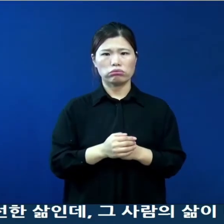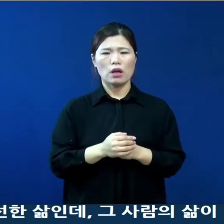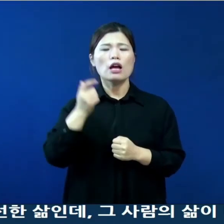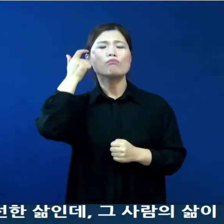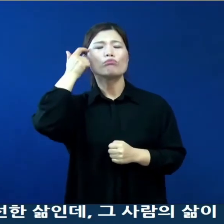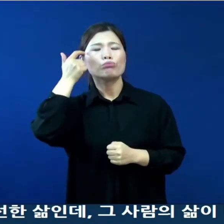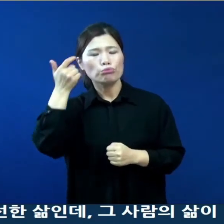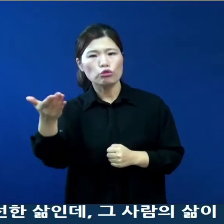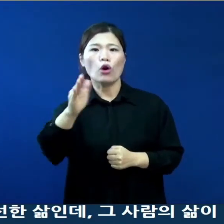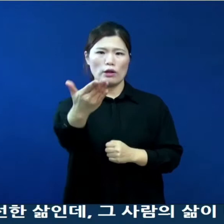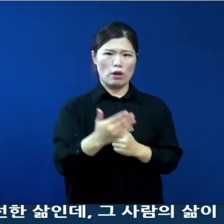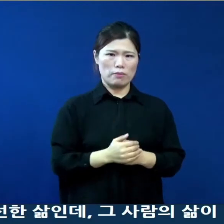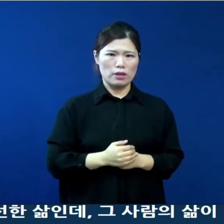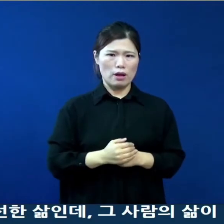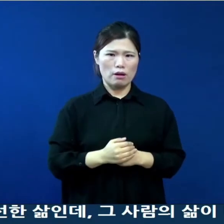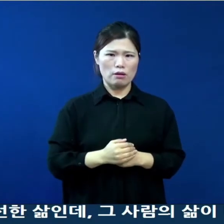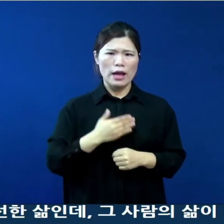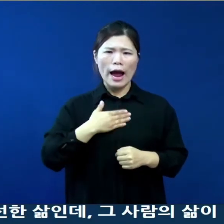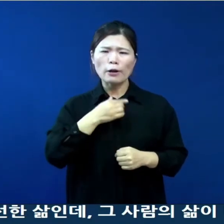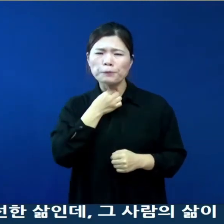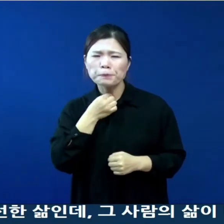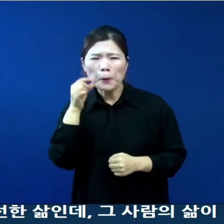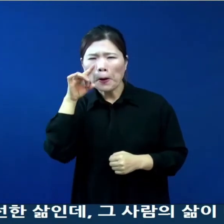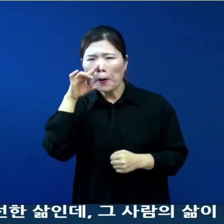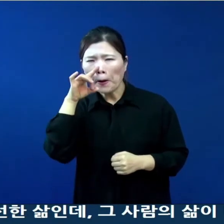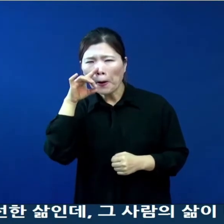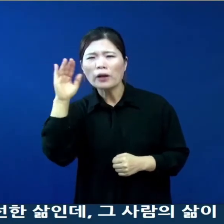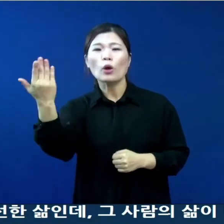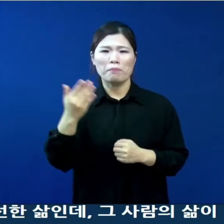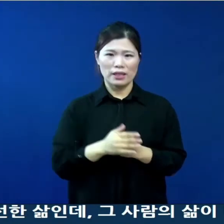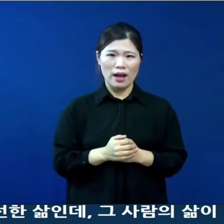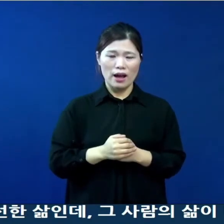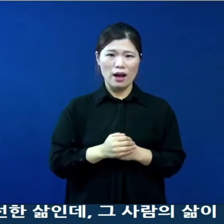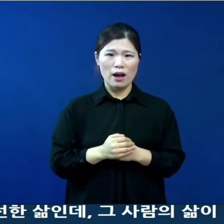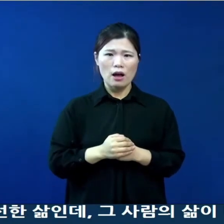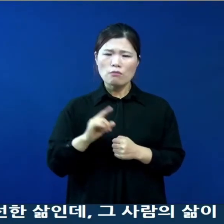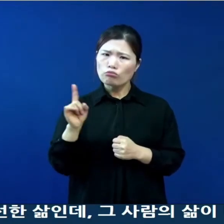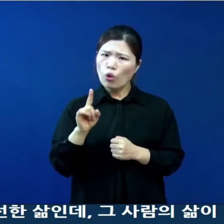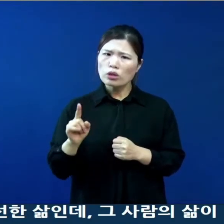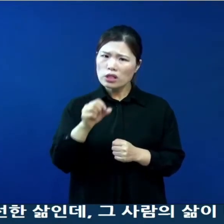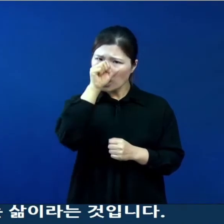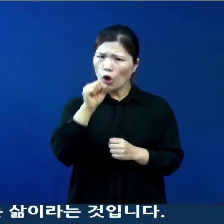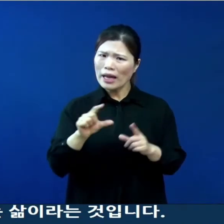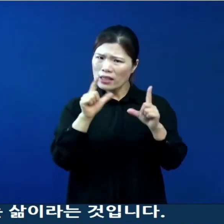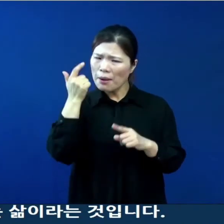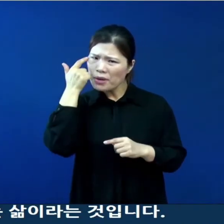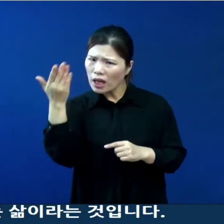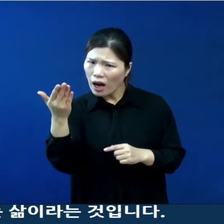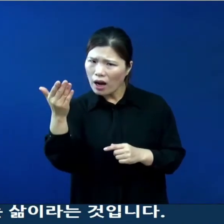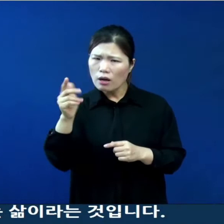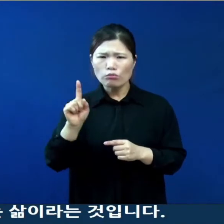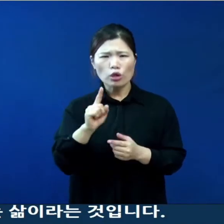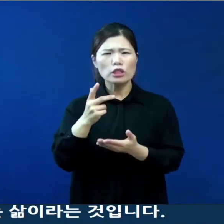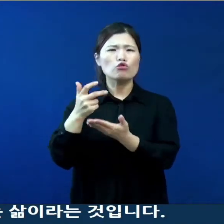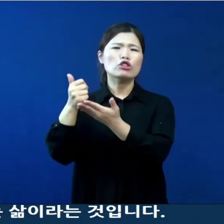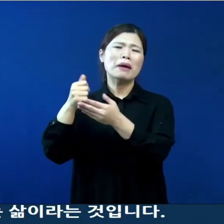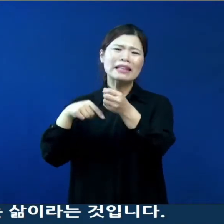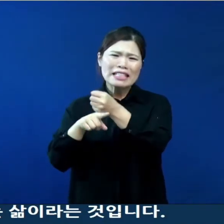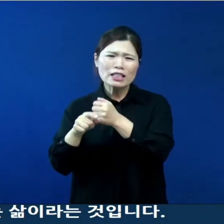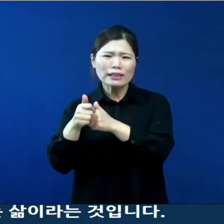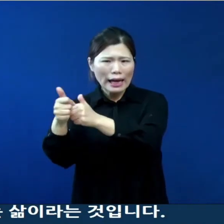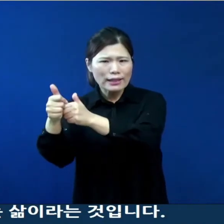물어봐야 되겠죠. 알고 싶어야 되겠죠. 구해야 되겠죠. 무엇이 선한 삶인가? 무엇이 주의 뜻을